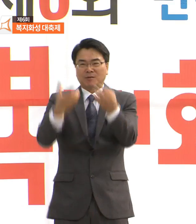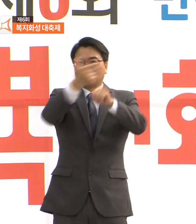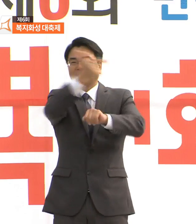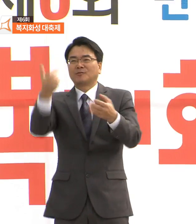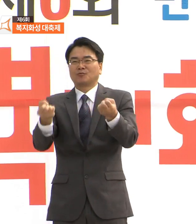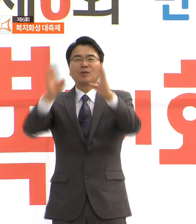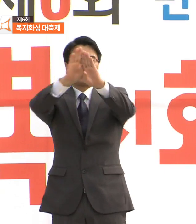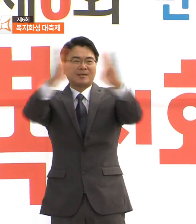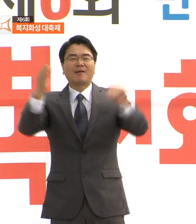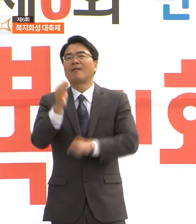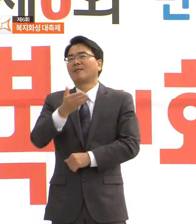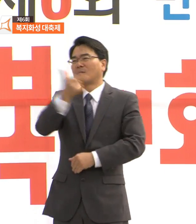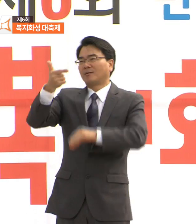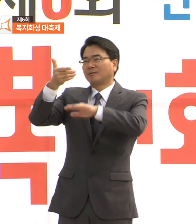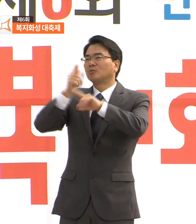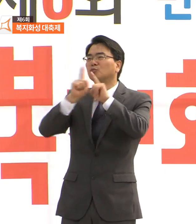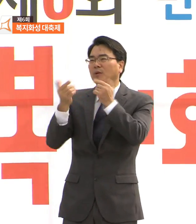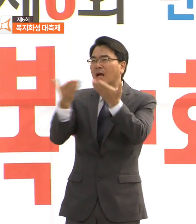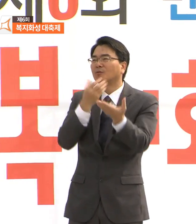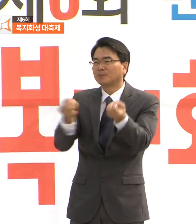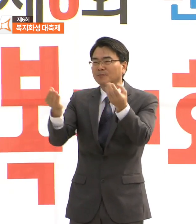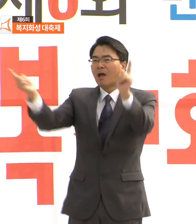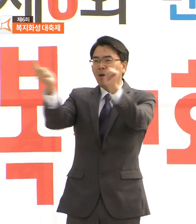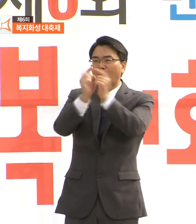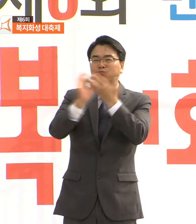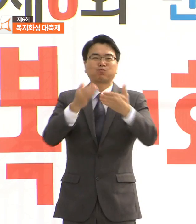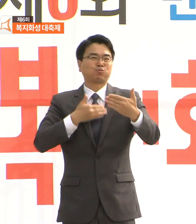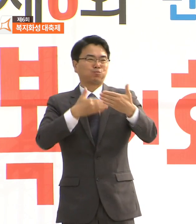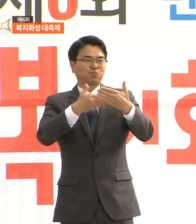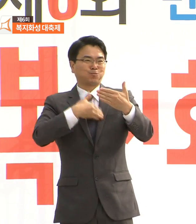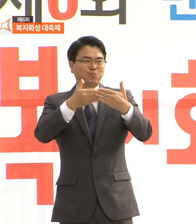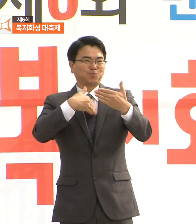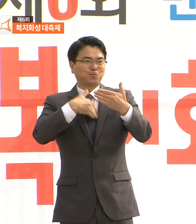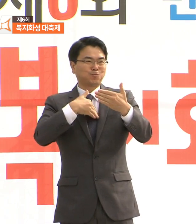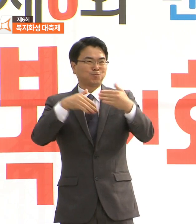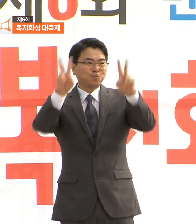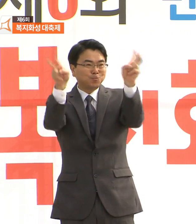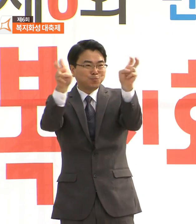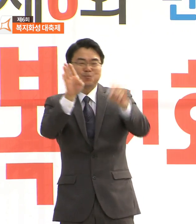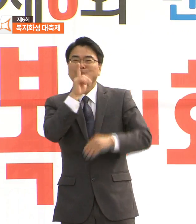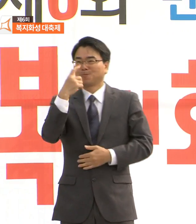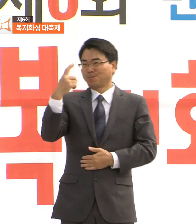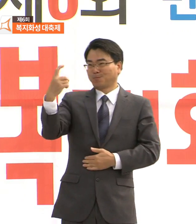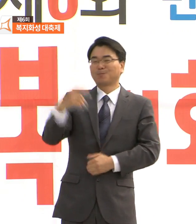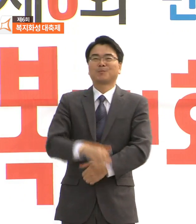진심으로 축하를 드립니다. 만나면 두근두근 컨셉이 정말 멋있는 것